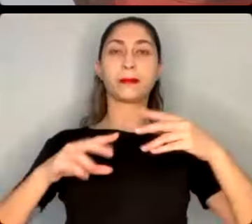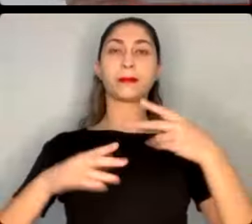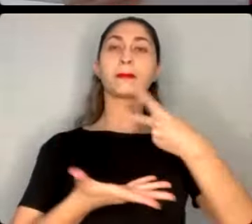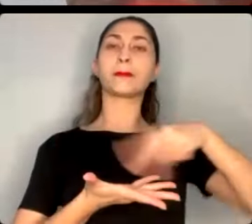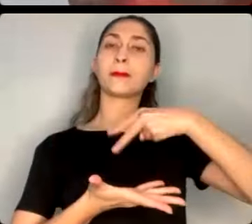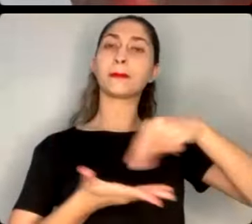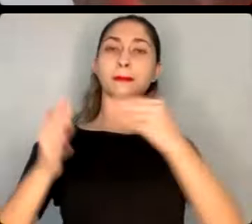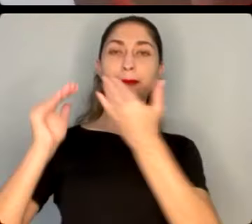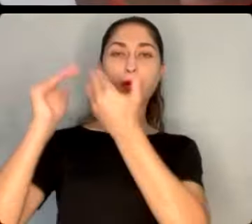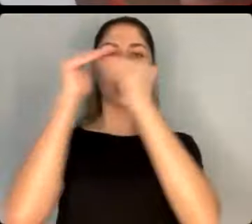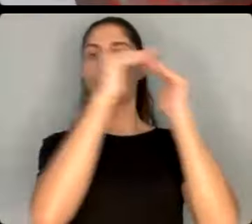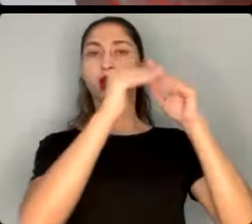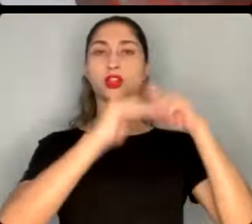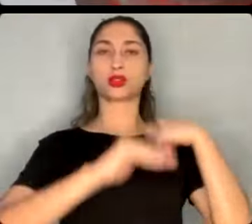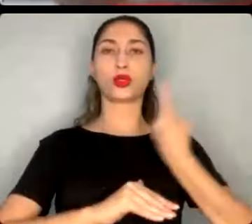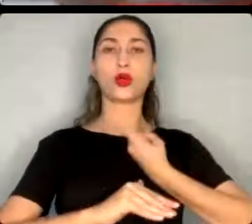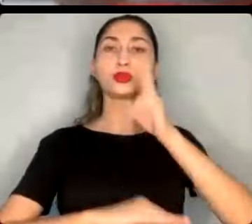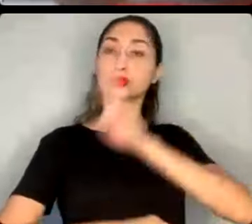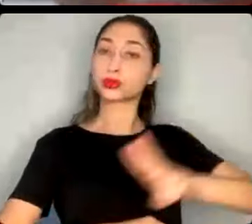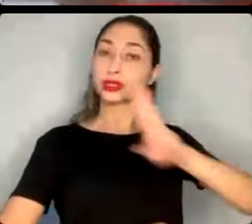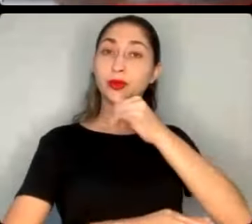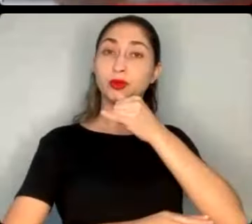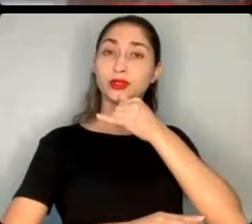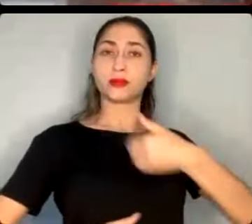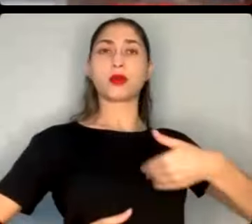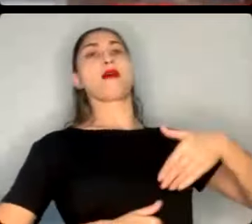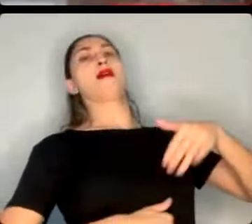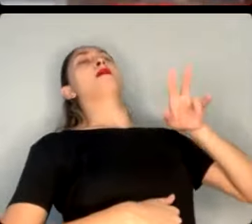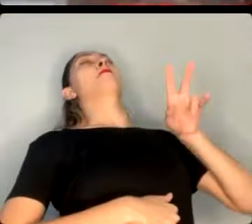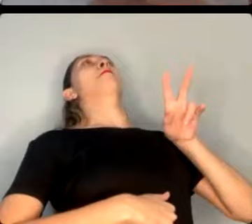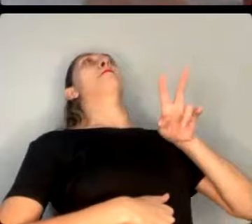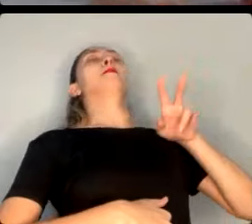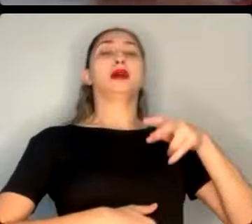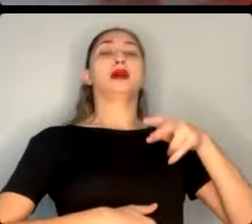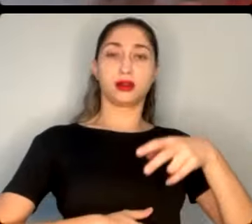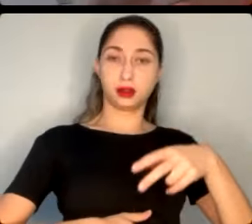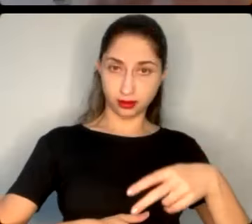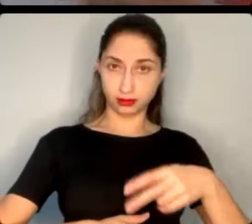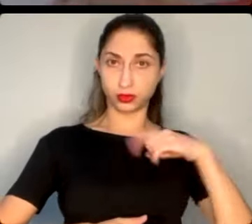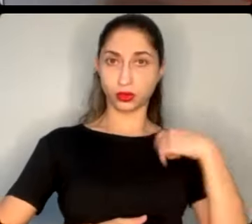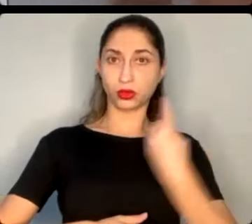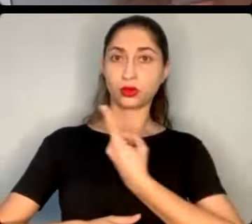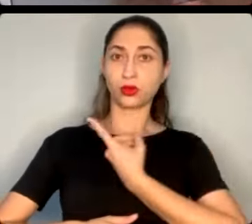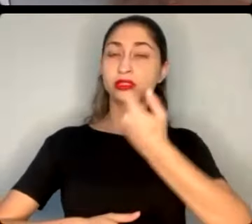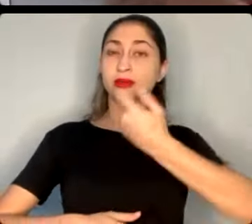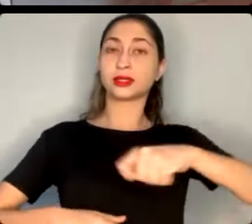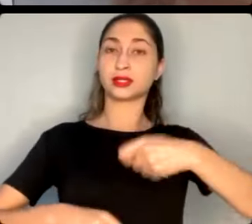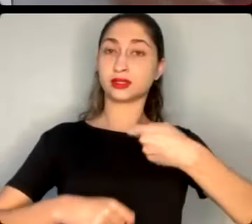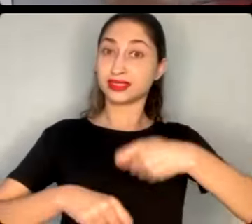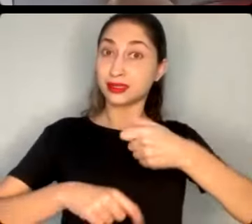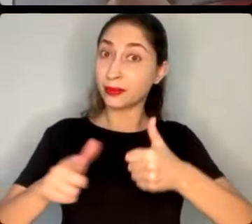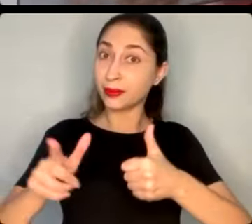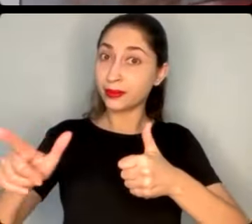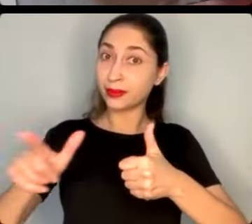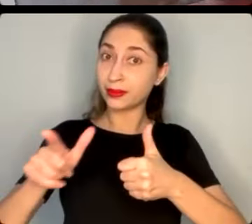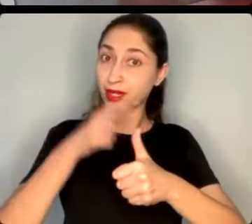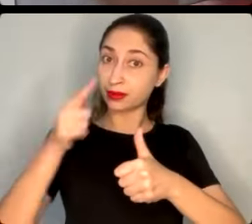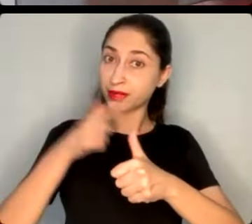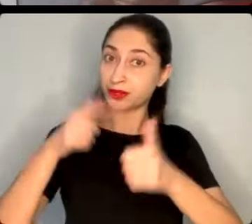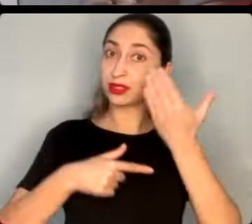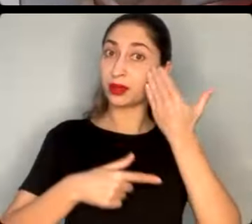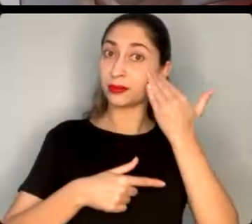fazer um cambrê para trás, o ideal seria que estivesse uma estrutura, primeira, segunda